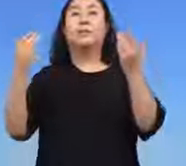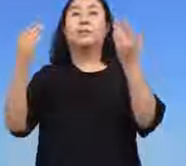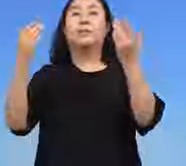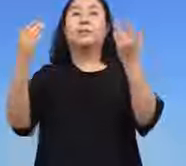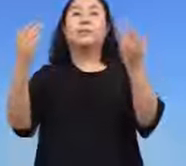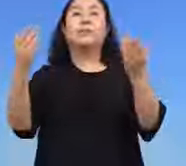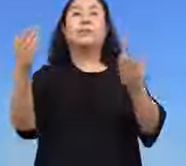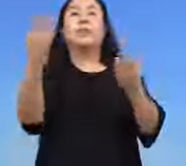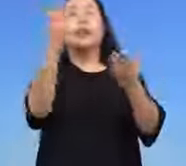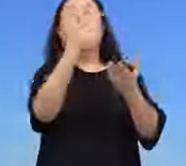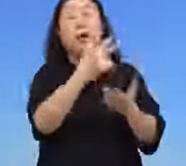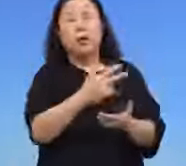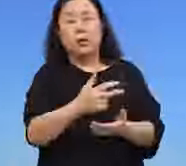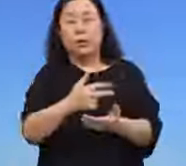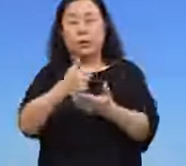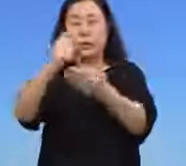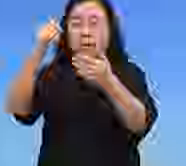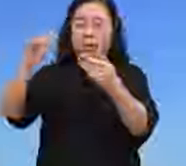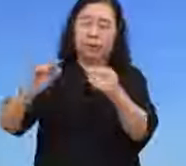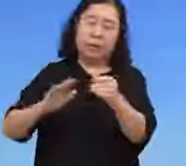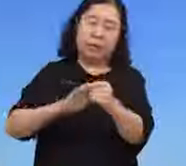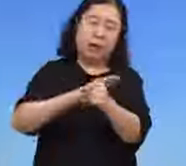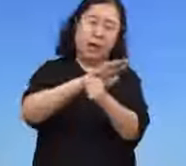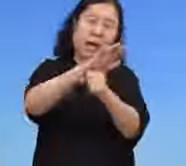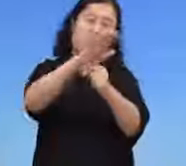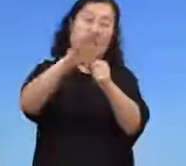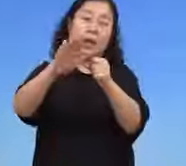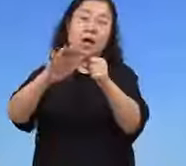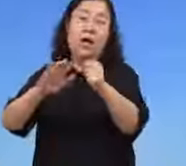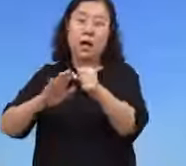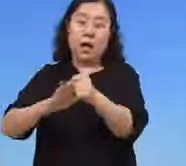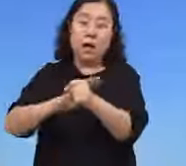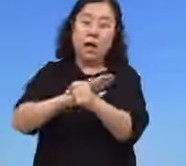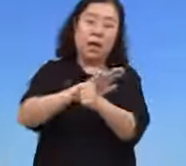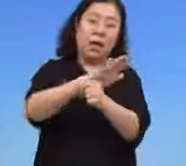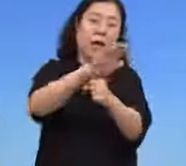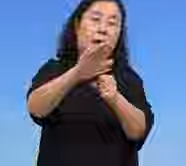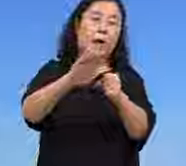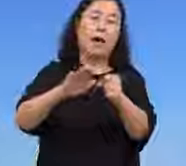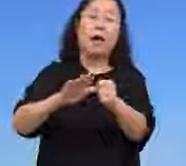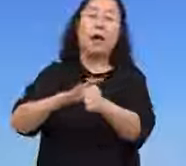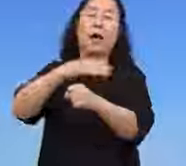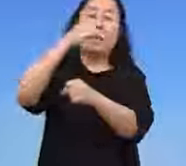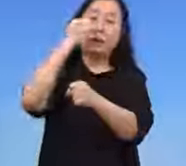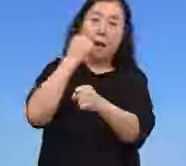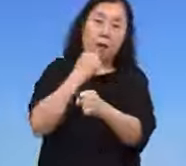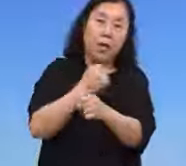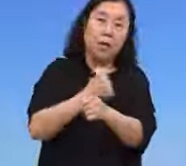주님 사랑해요. 주님